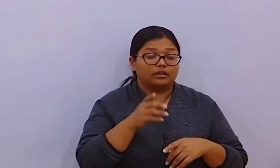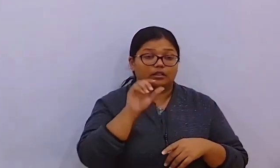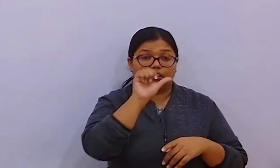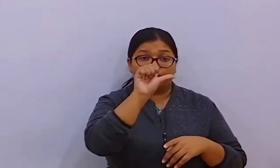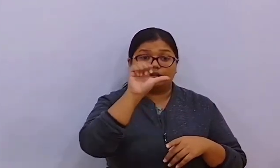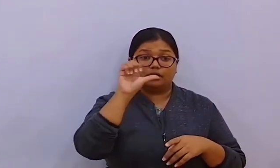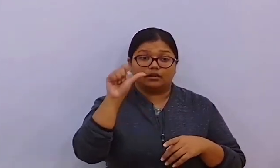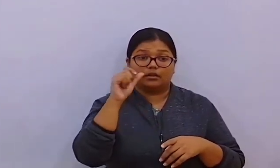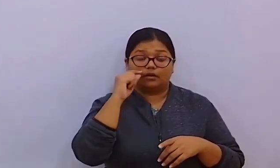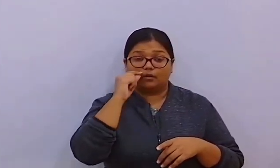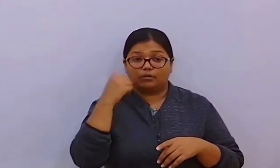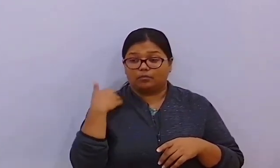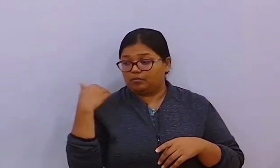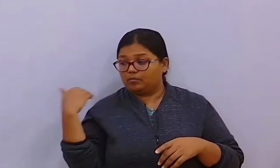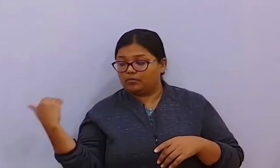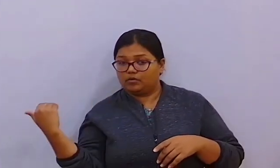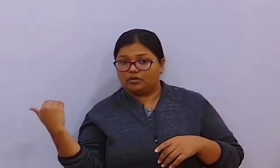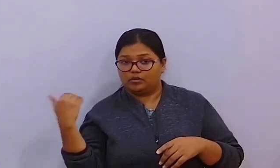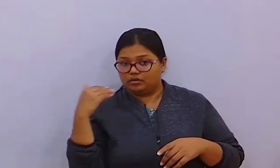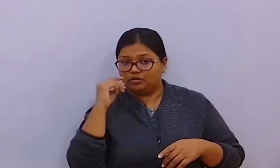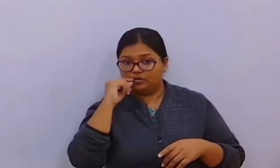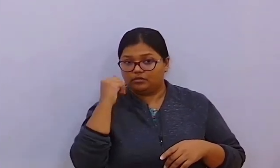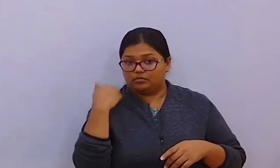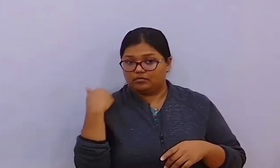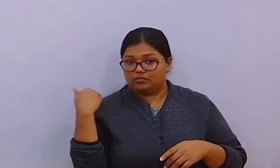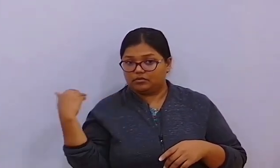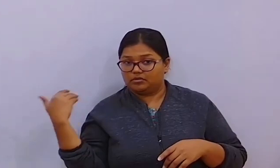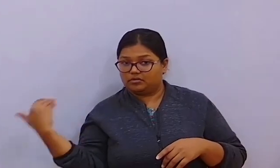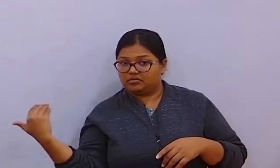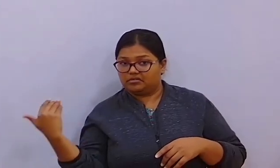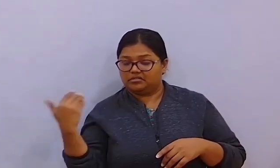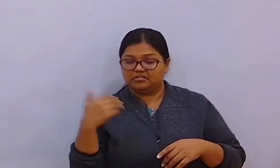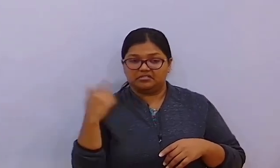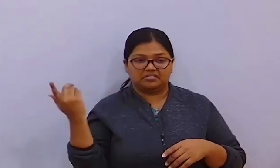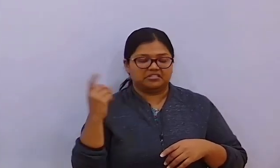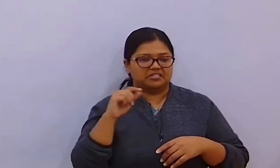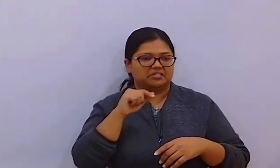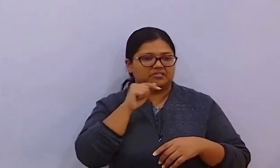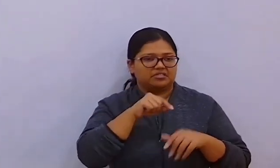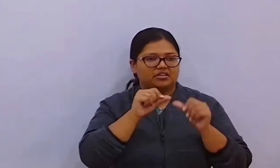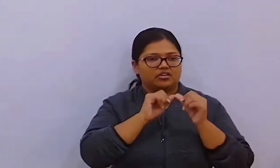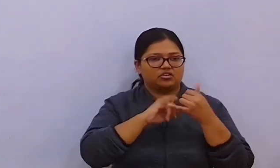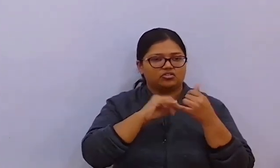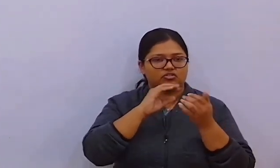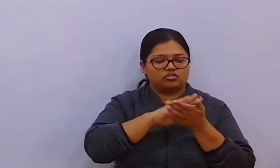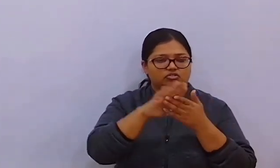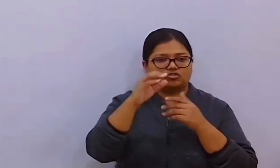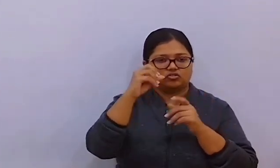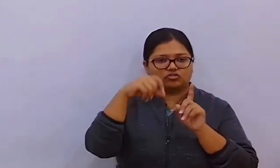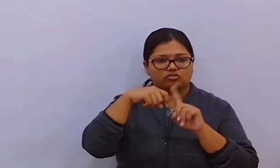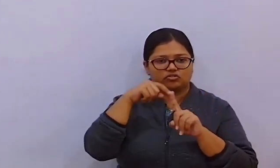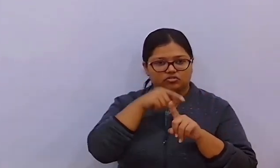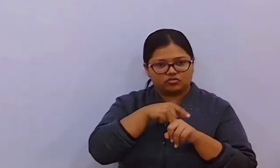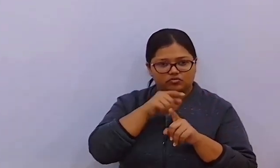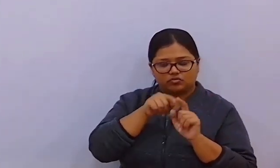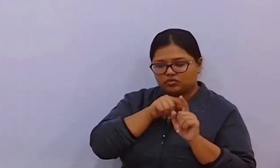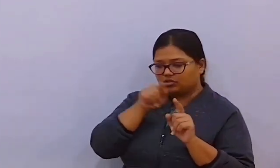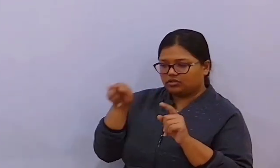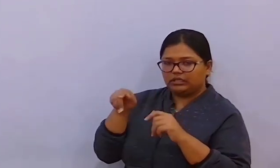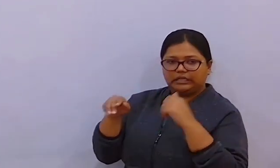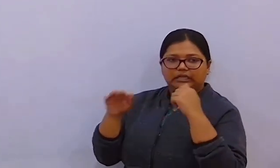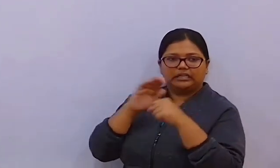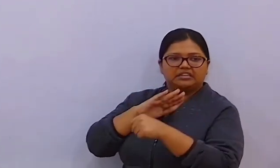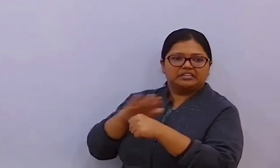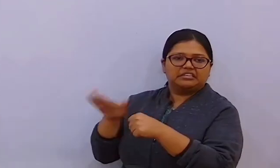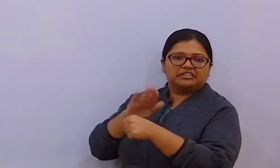थी। क्लियर है, अपने 99 भाइयों की हत्या की थी। और साथ ही हमें यह भी जानकारी मिलती है,